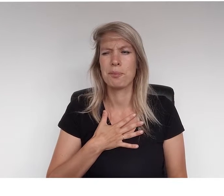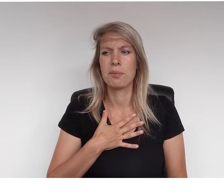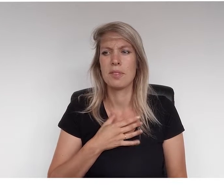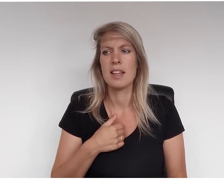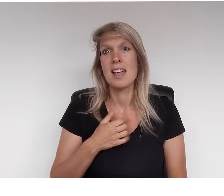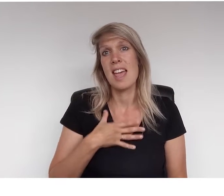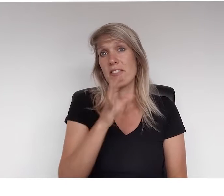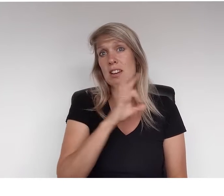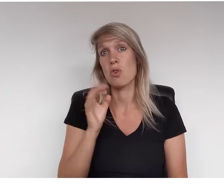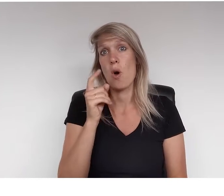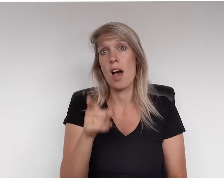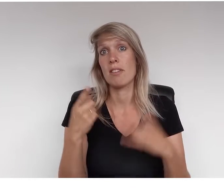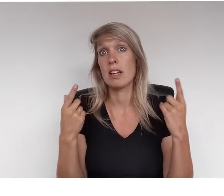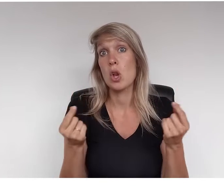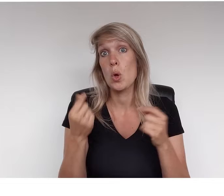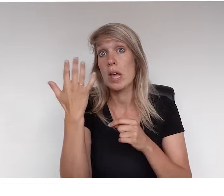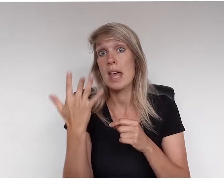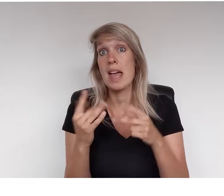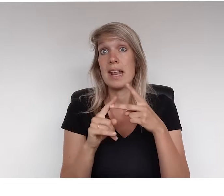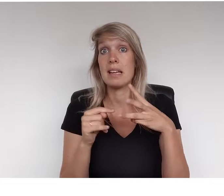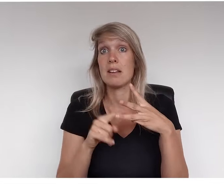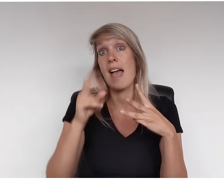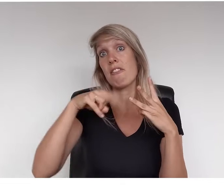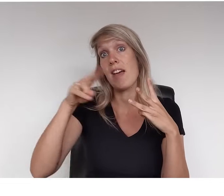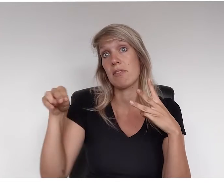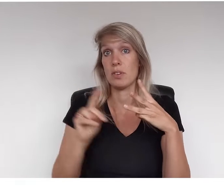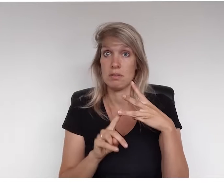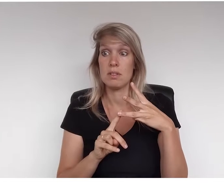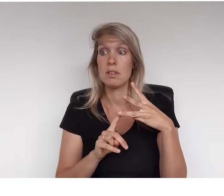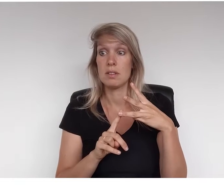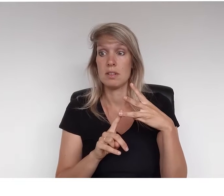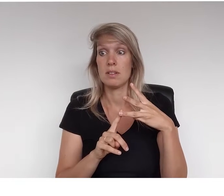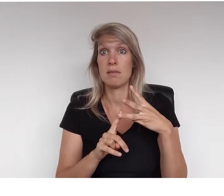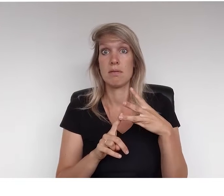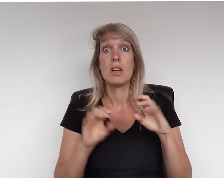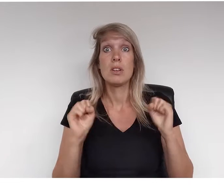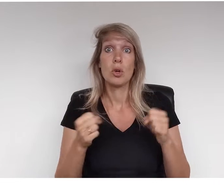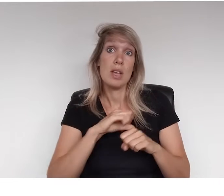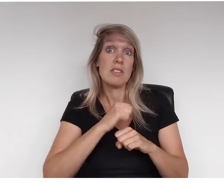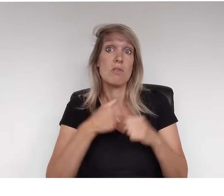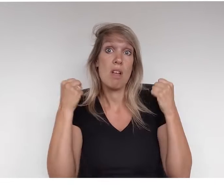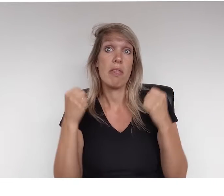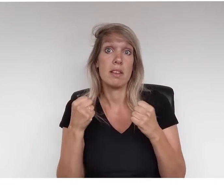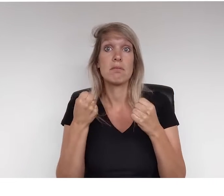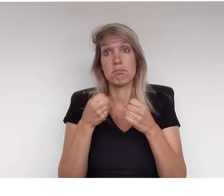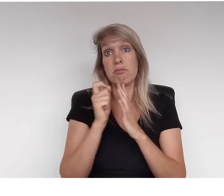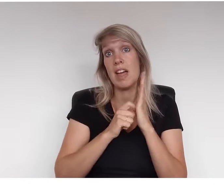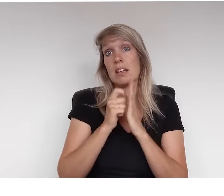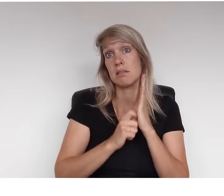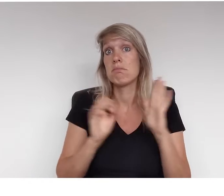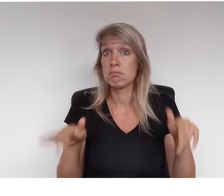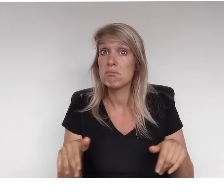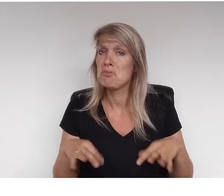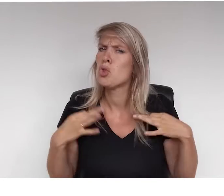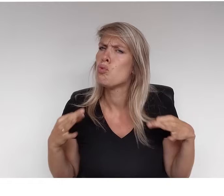ik vind de school gewoon leuk, rekenen en werken. Dan kan je echt zelfstandig werken. Super